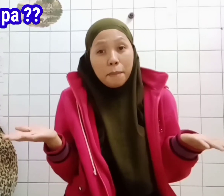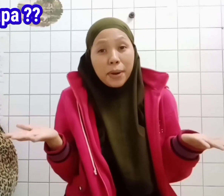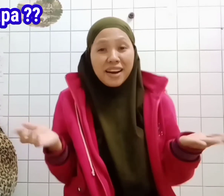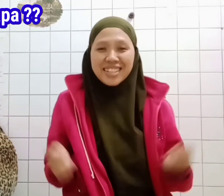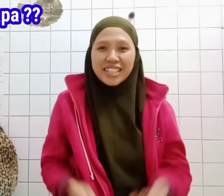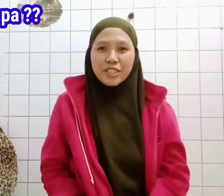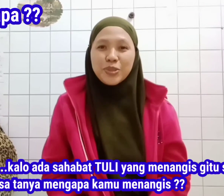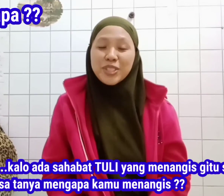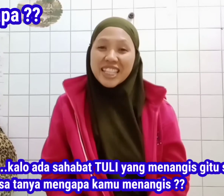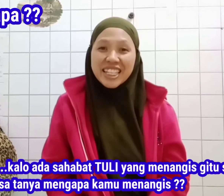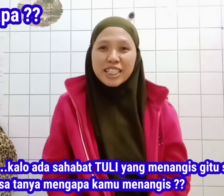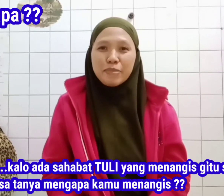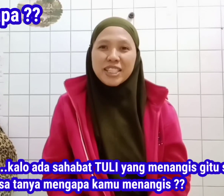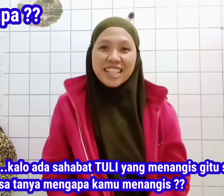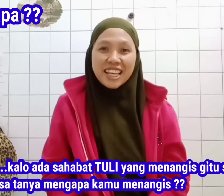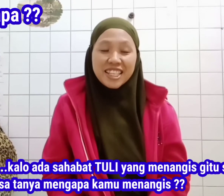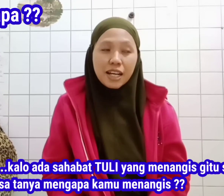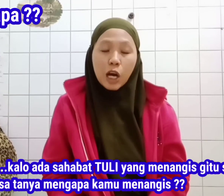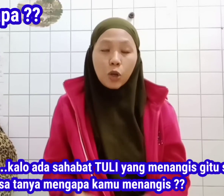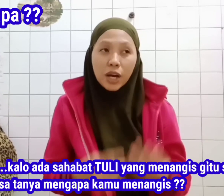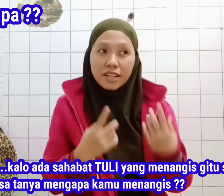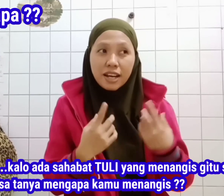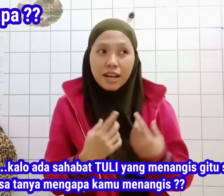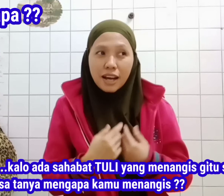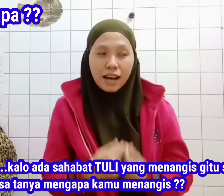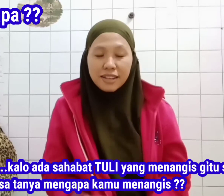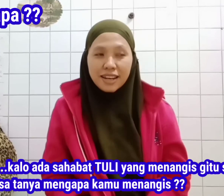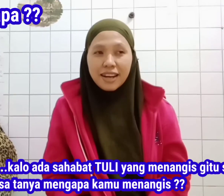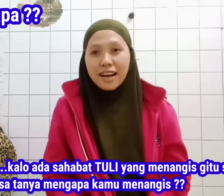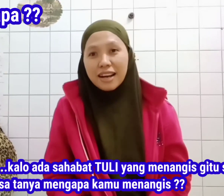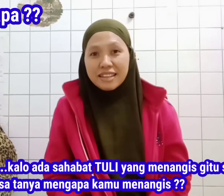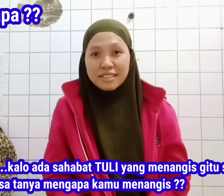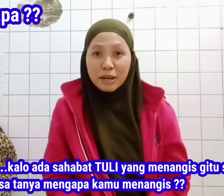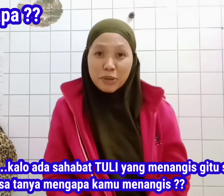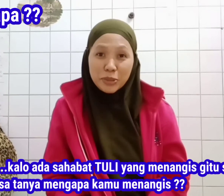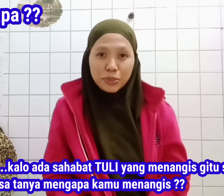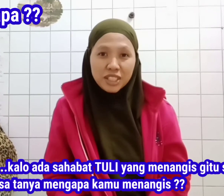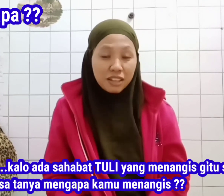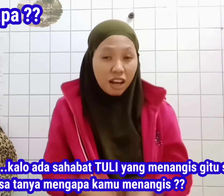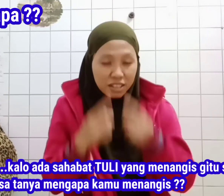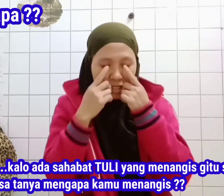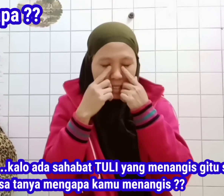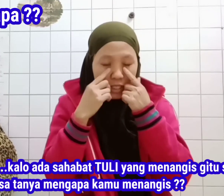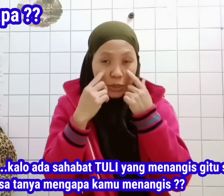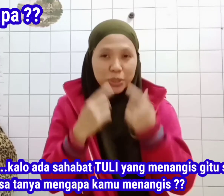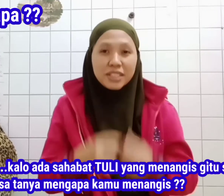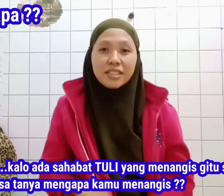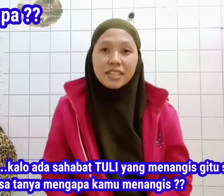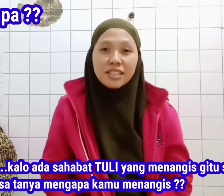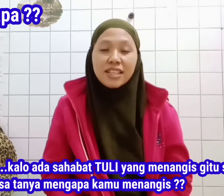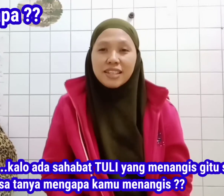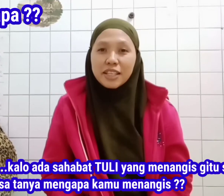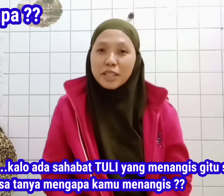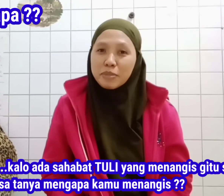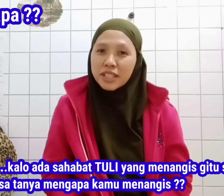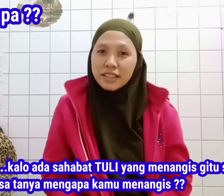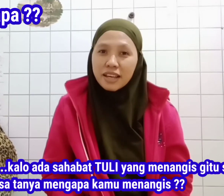mengapa gitu. Jadi kita bisa tanya kalau ada sahabat tuli yang nangis gitu, sedih, kita bisa